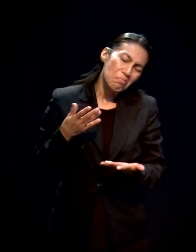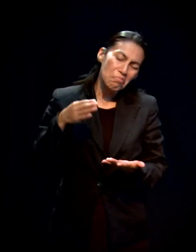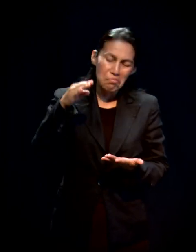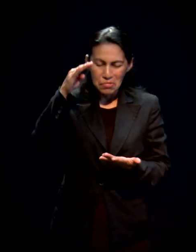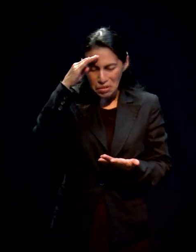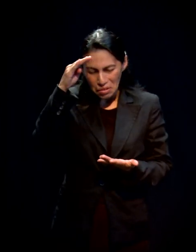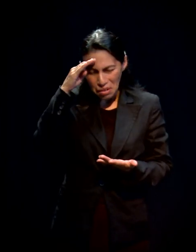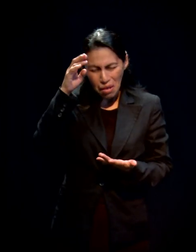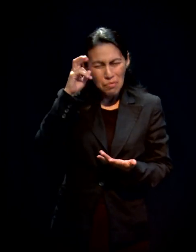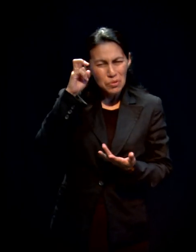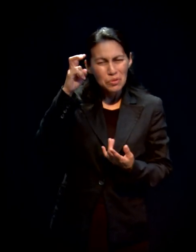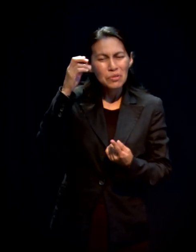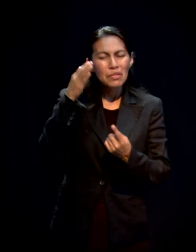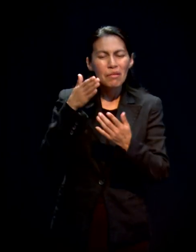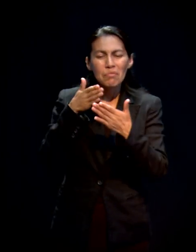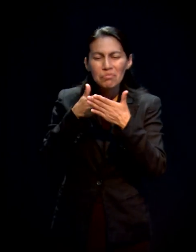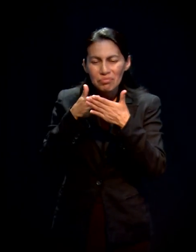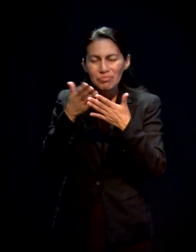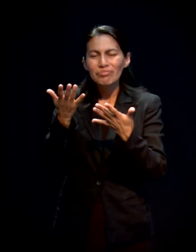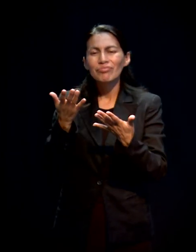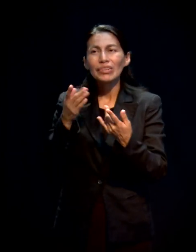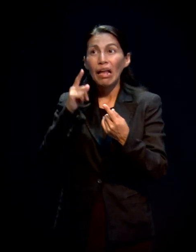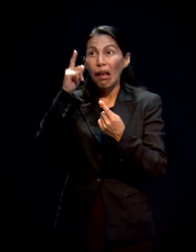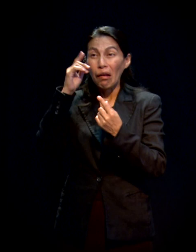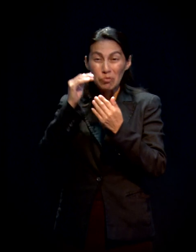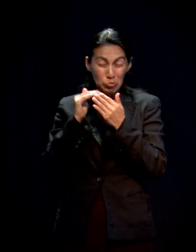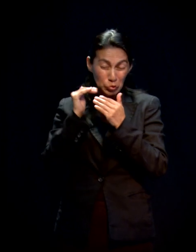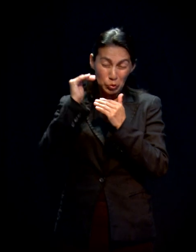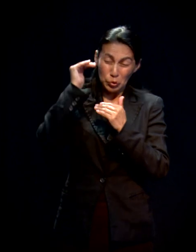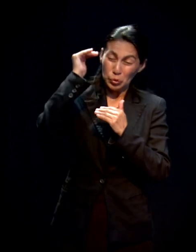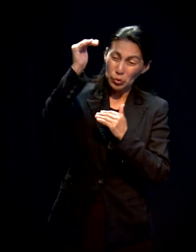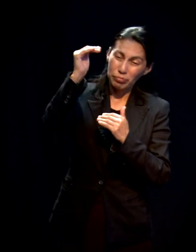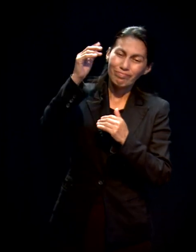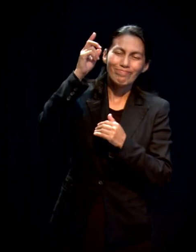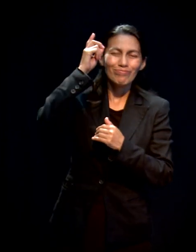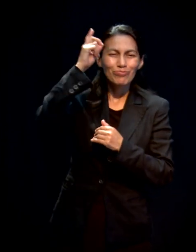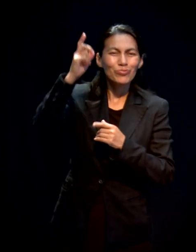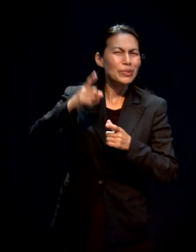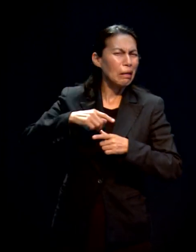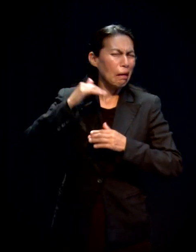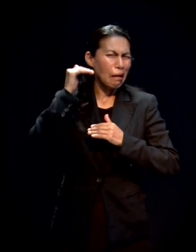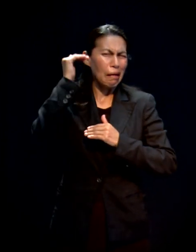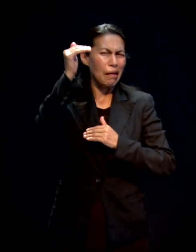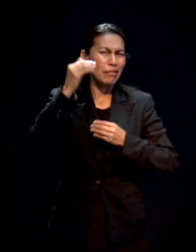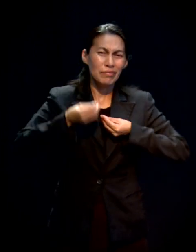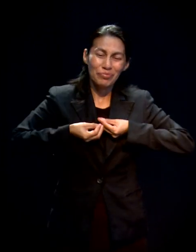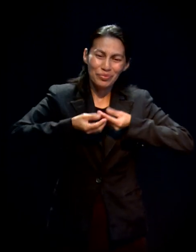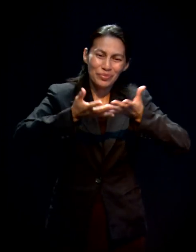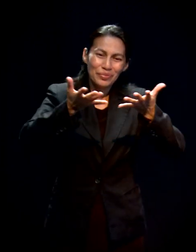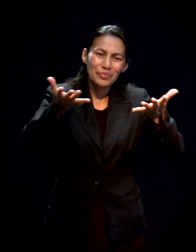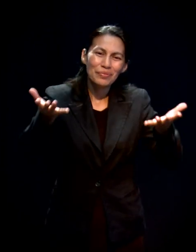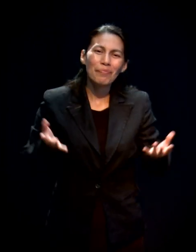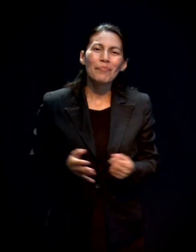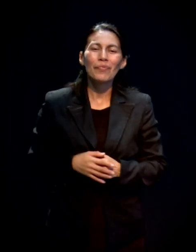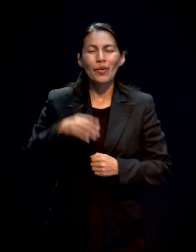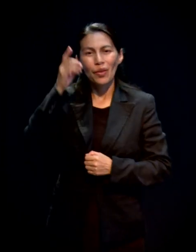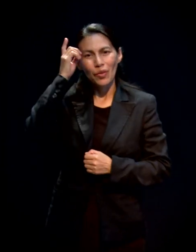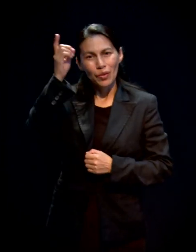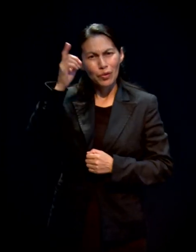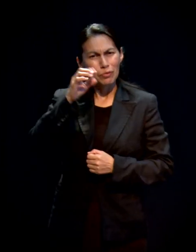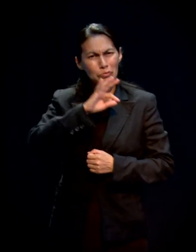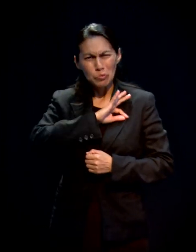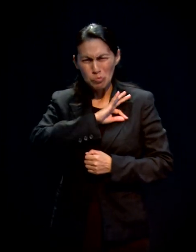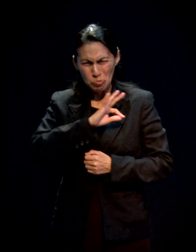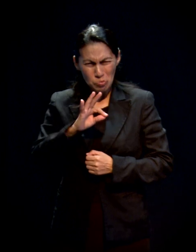limitadas capacidades soñamos siquiera dios es grande y generoso es el dios de lo imposible